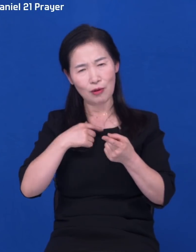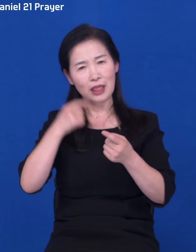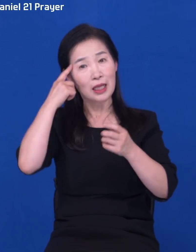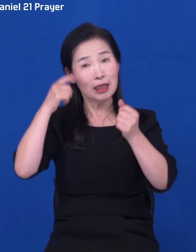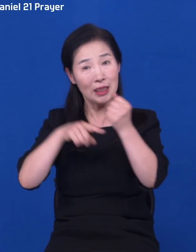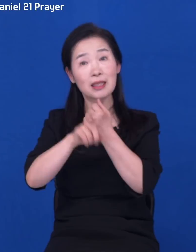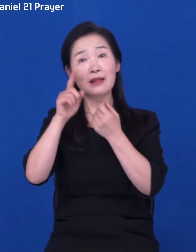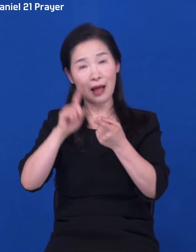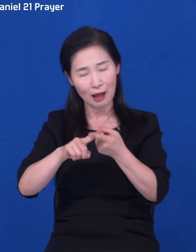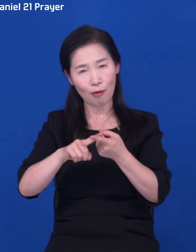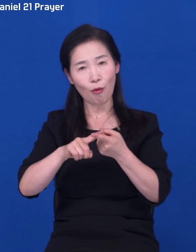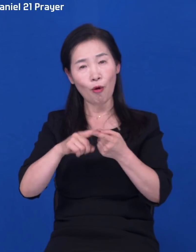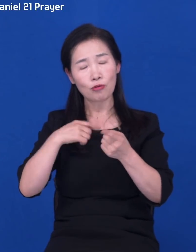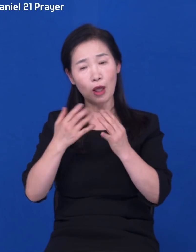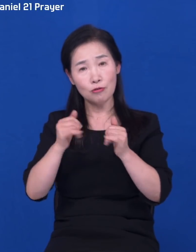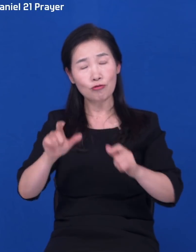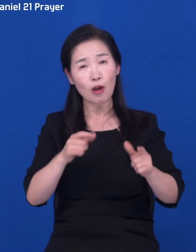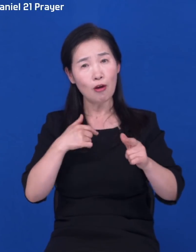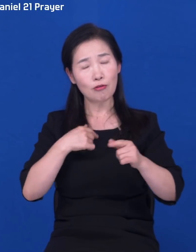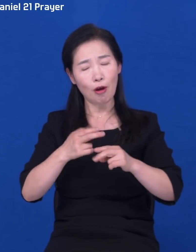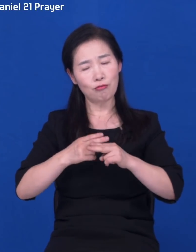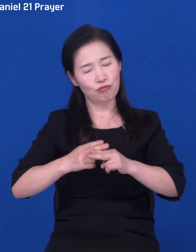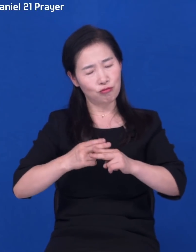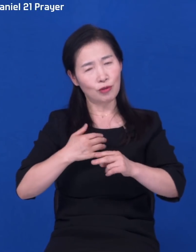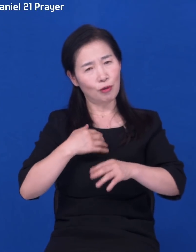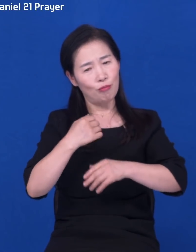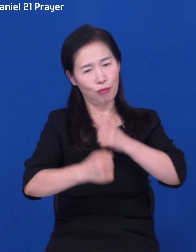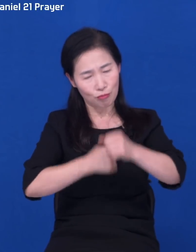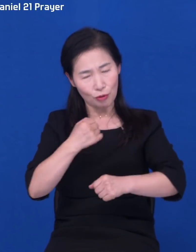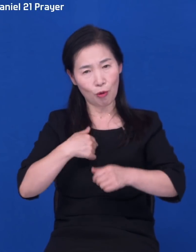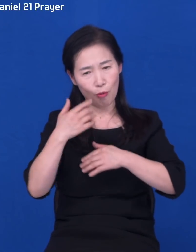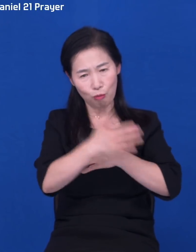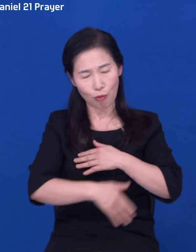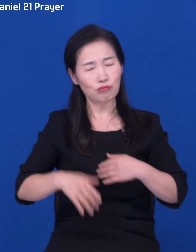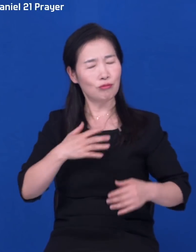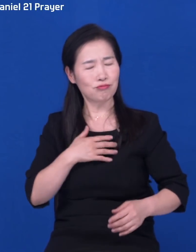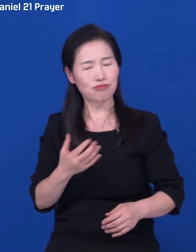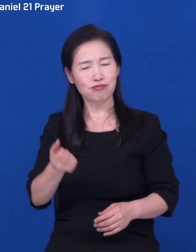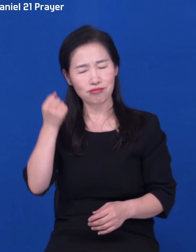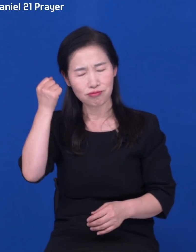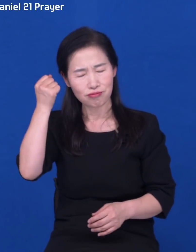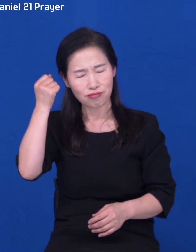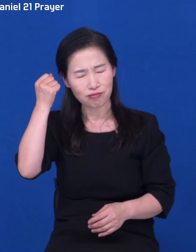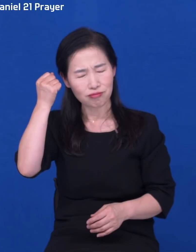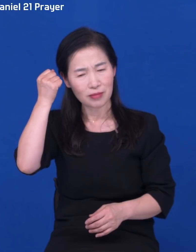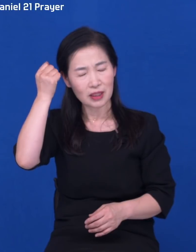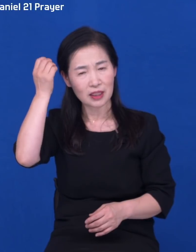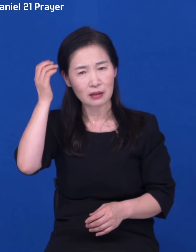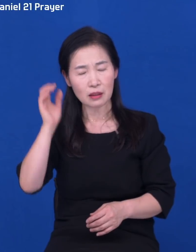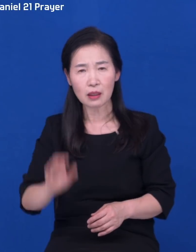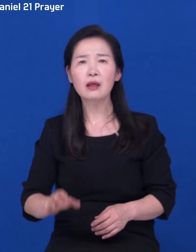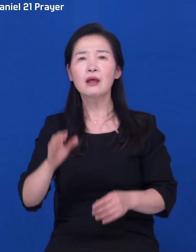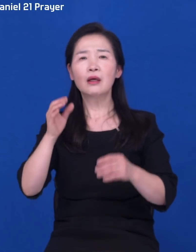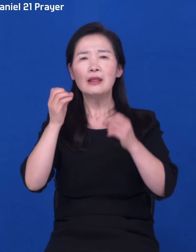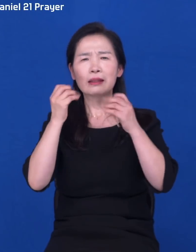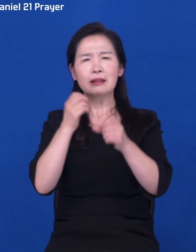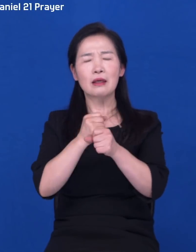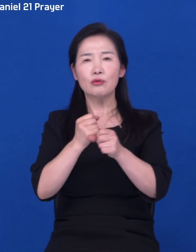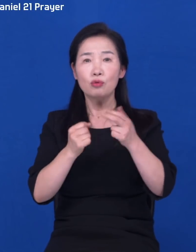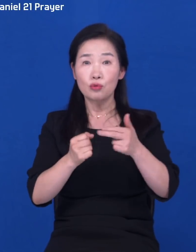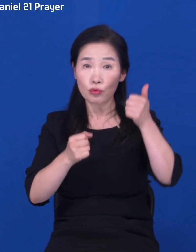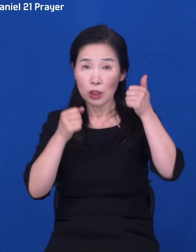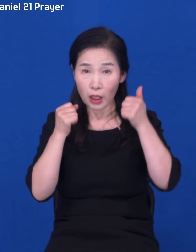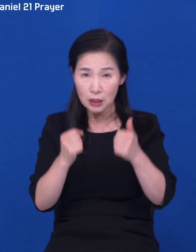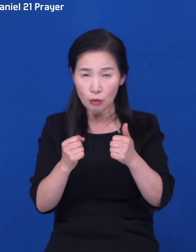인생을 내가 당연히 마음대로 하고 이 몸도 내 거였는데 창조주가 만든 자가 있으면 내가 피조물이니까 당연히 주인이